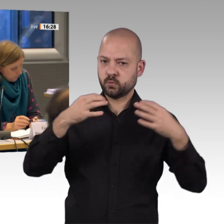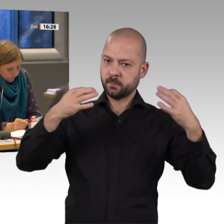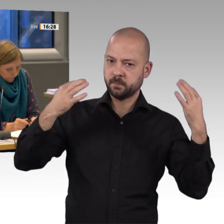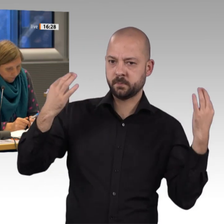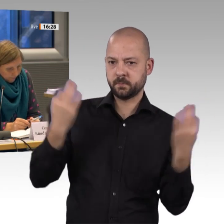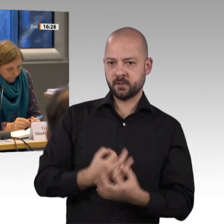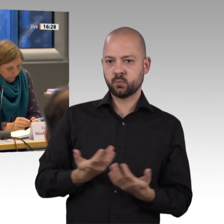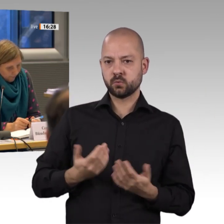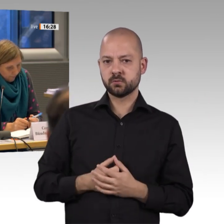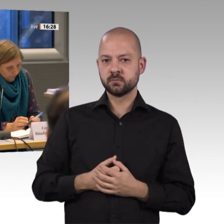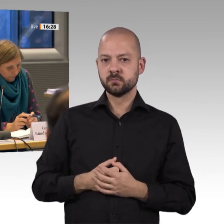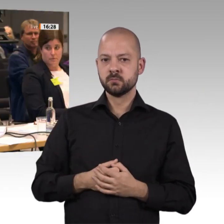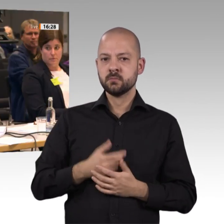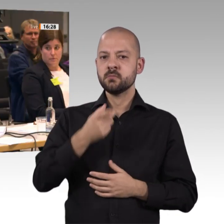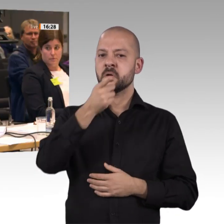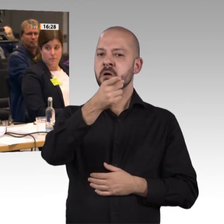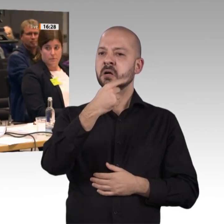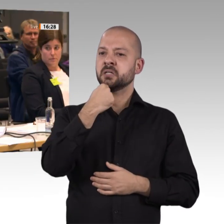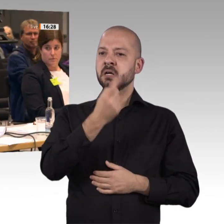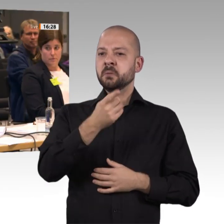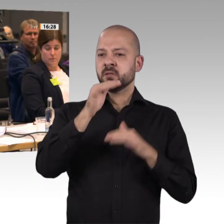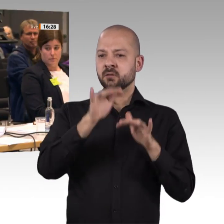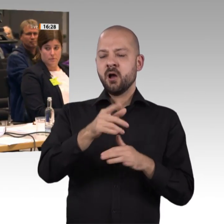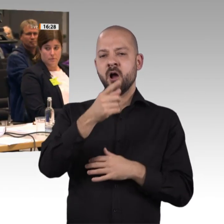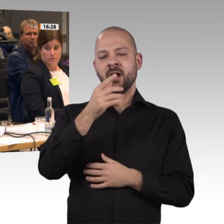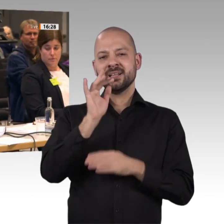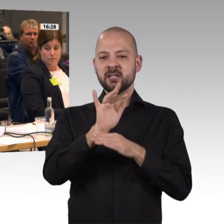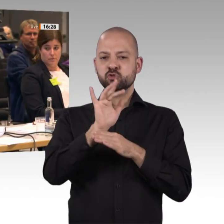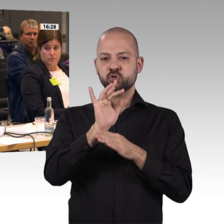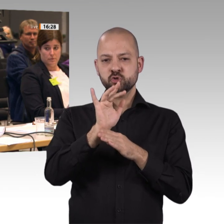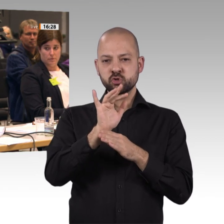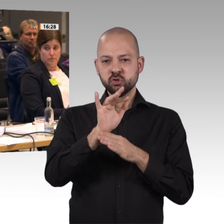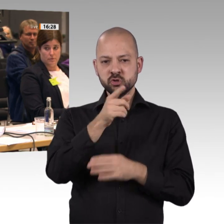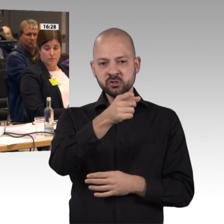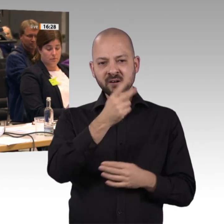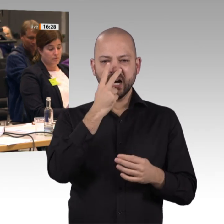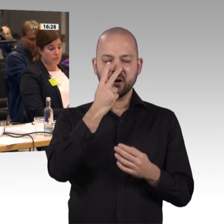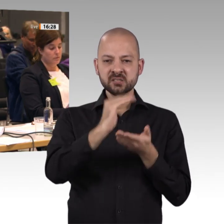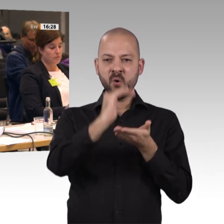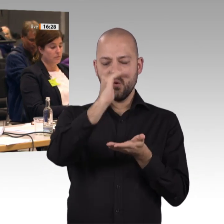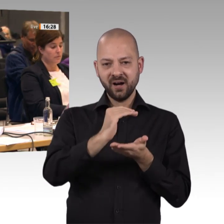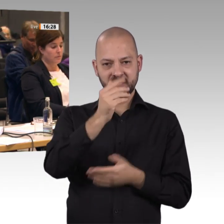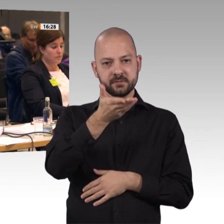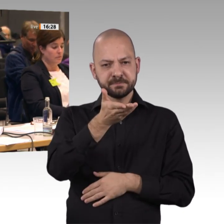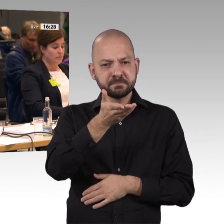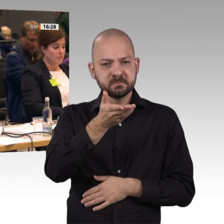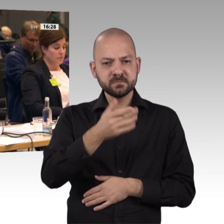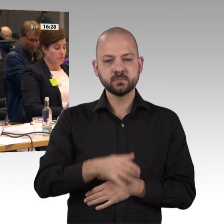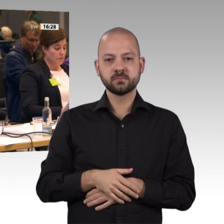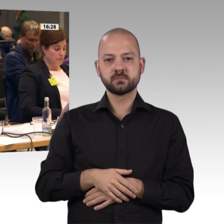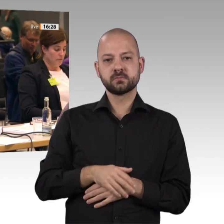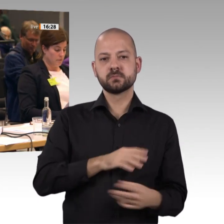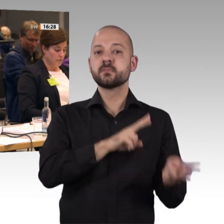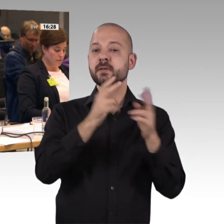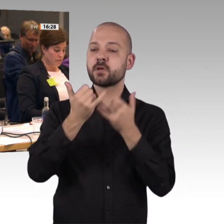Geht schon. Ja. Ich habe ja gerechnet, dass man letztendlich diese große Summe von 65 Millionen Euro, wenn man das